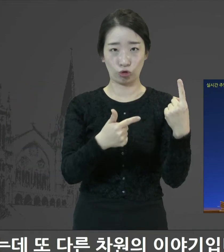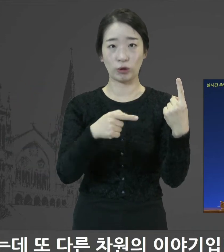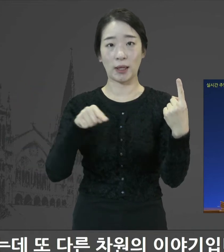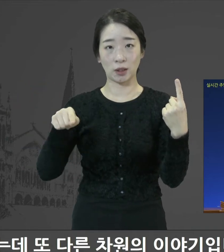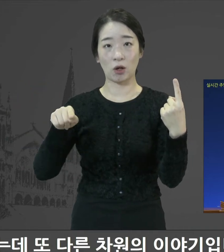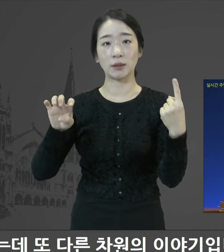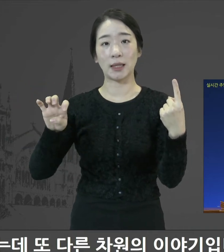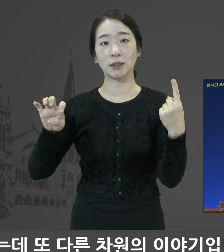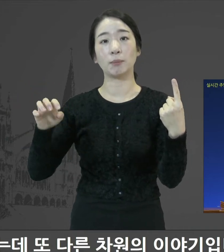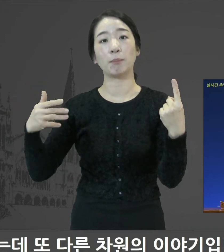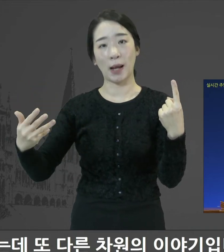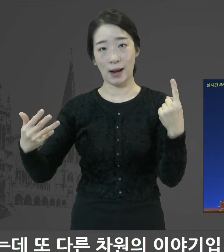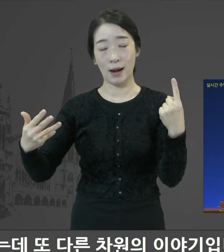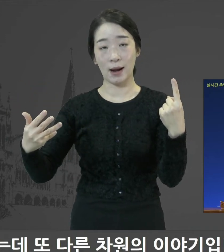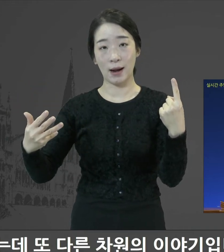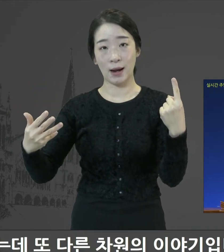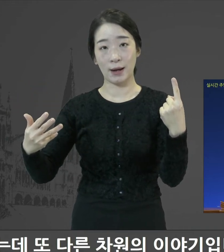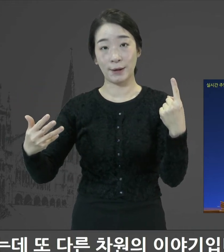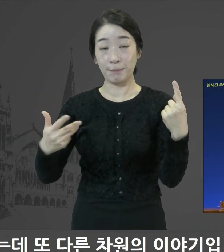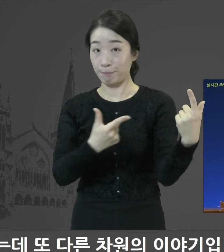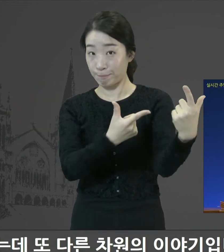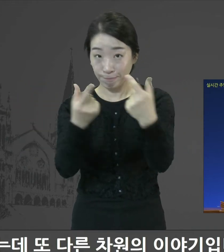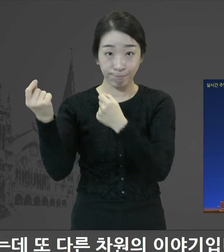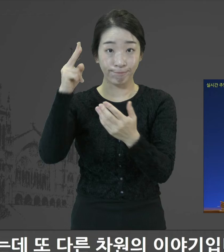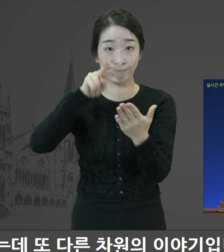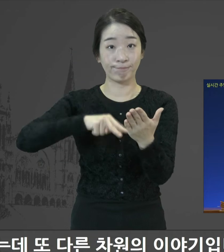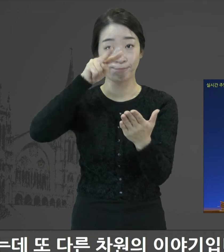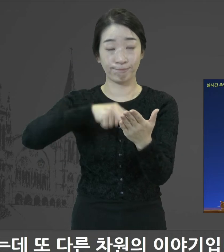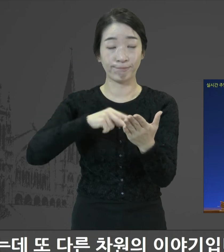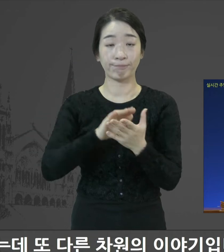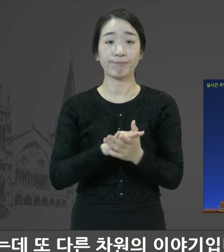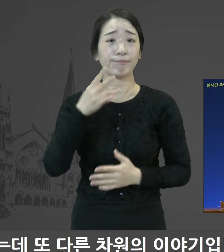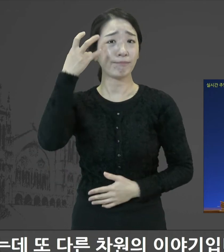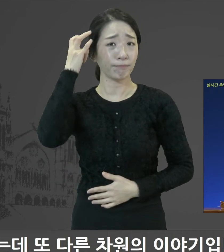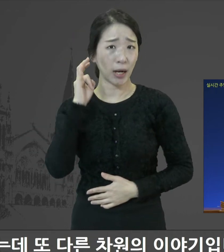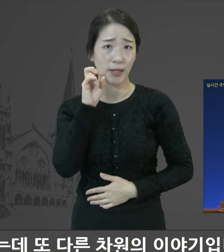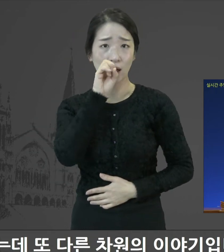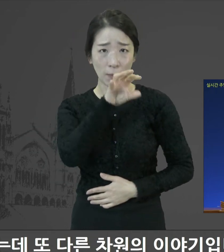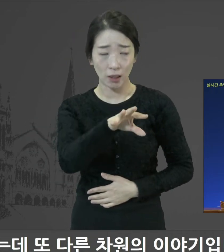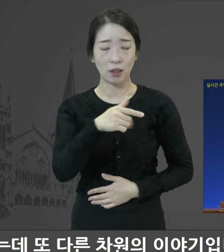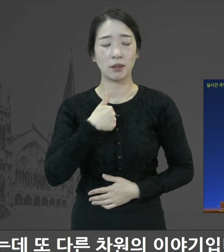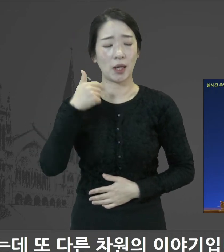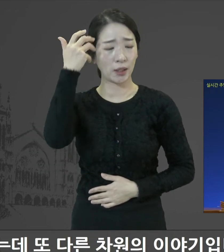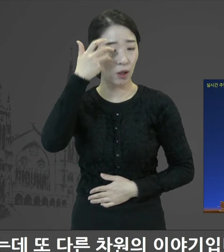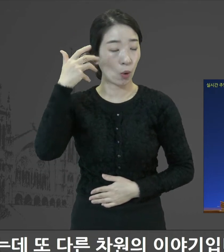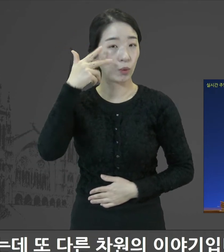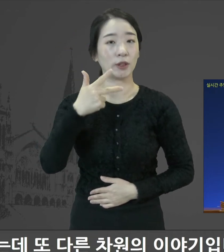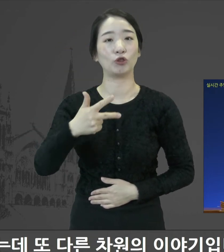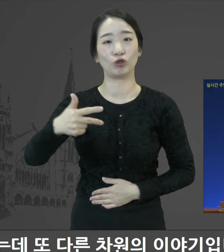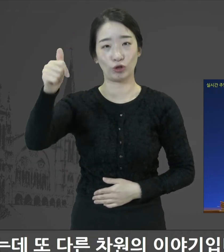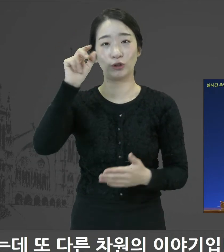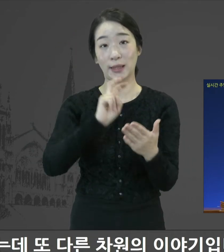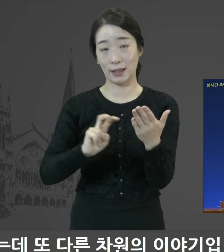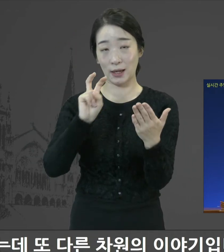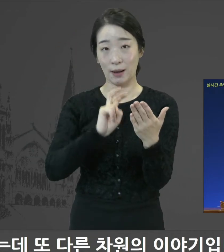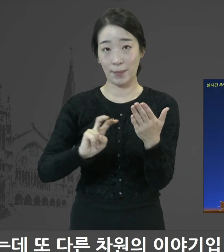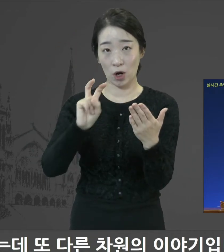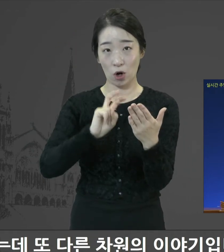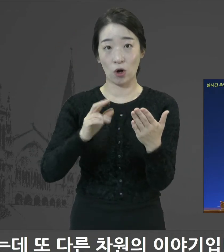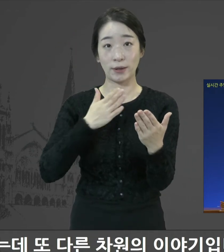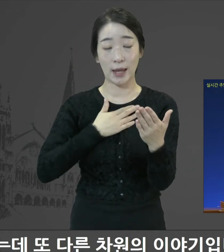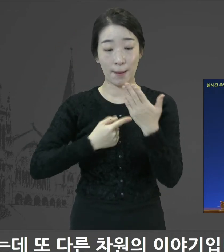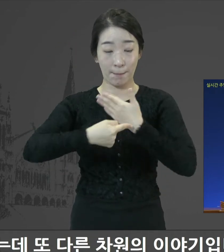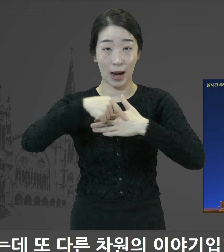계속 3절 같이 한번 봉독합니다. 마리아가 이르되 내 영혼이 주를 찬양하며